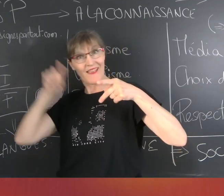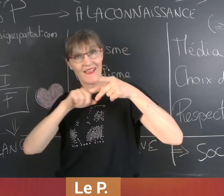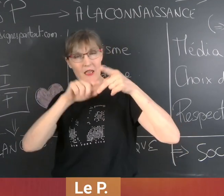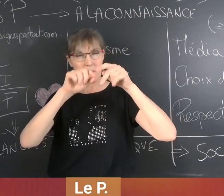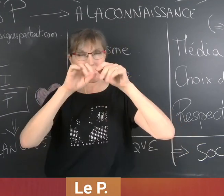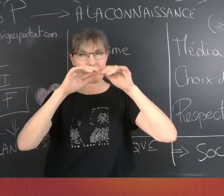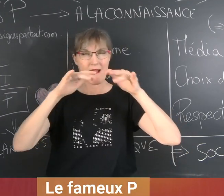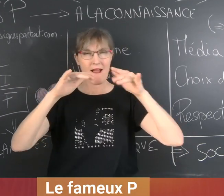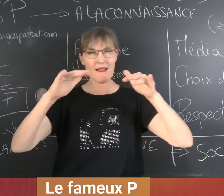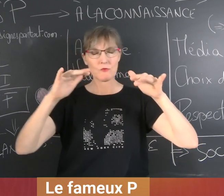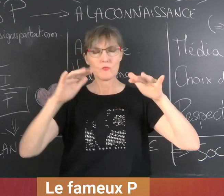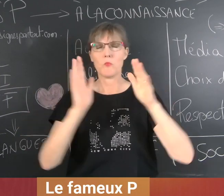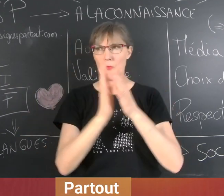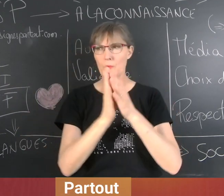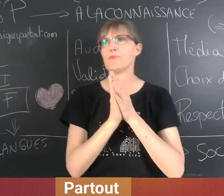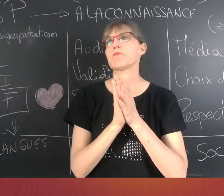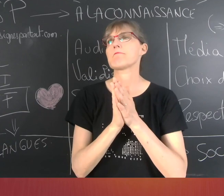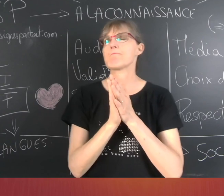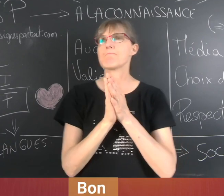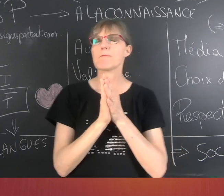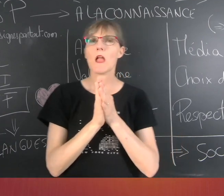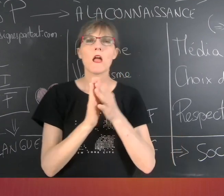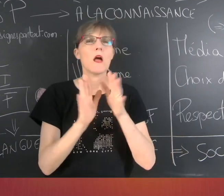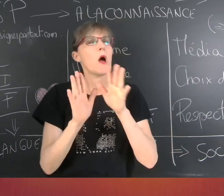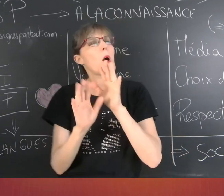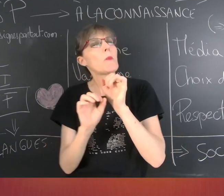le P, le fameux P partout. Bon.